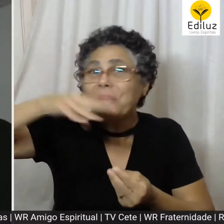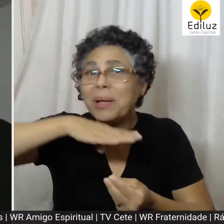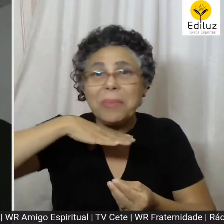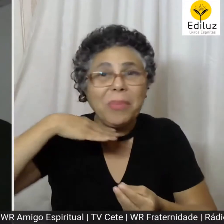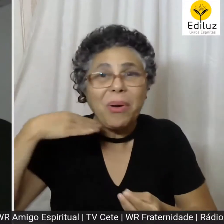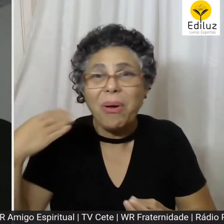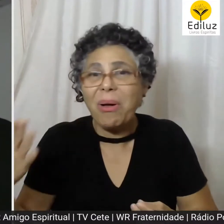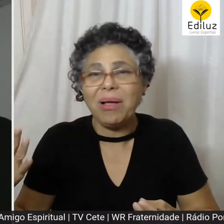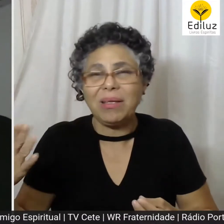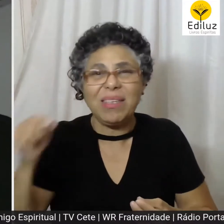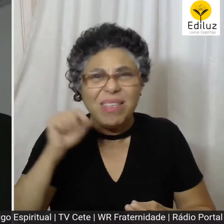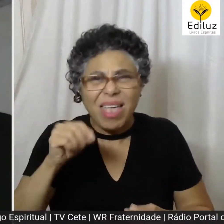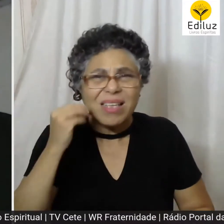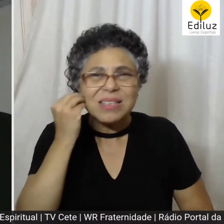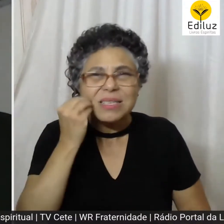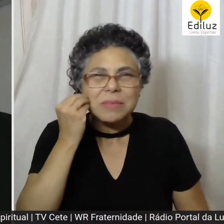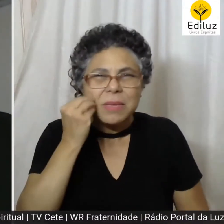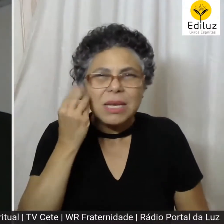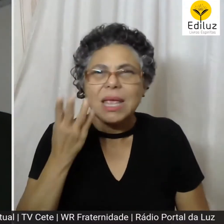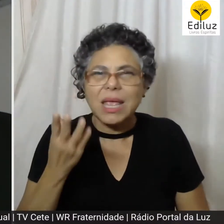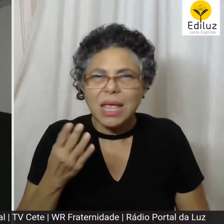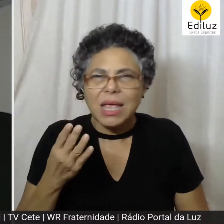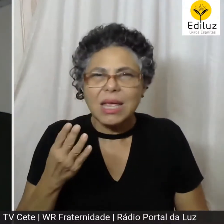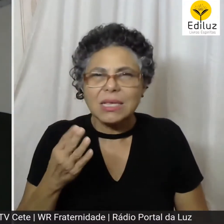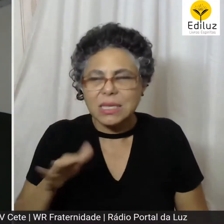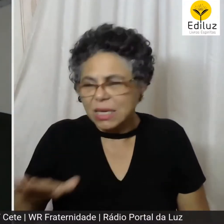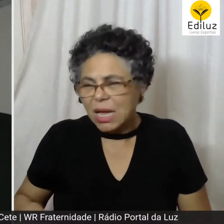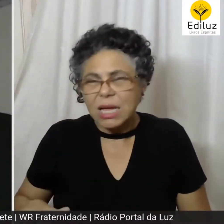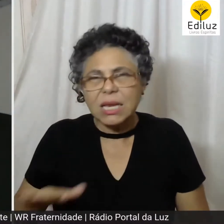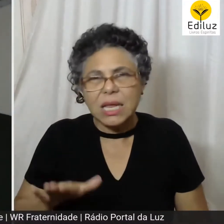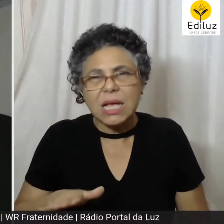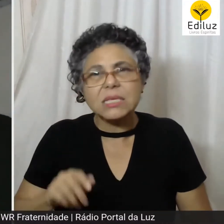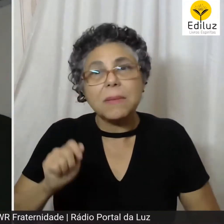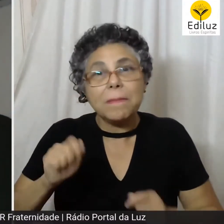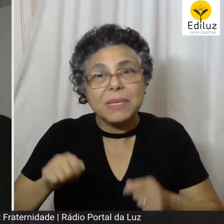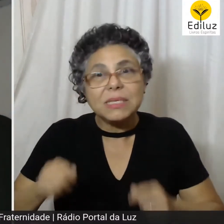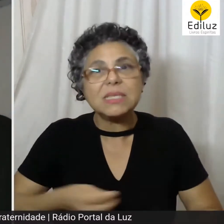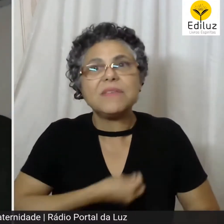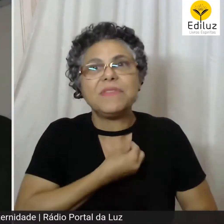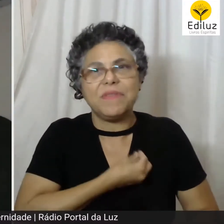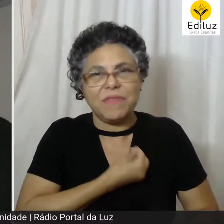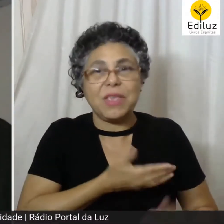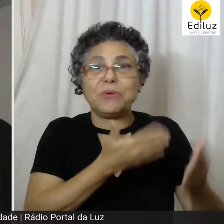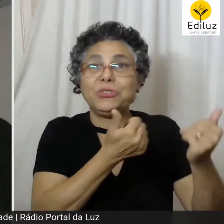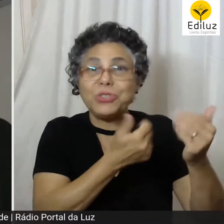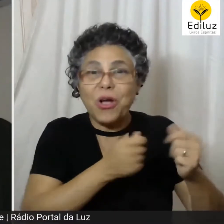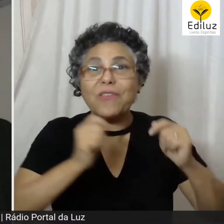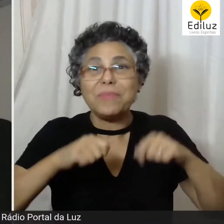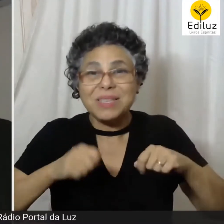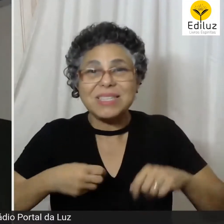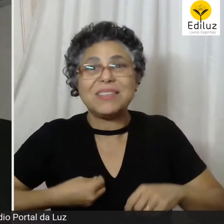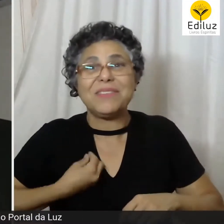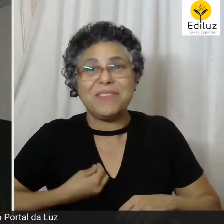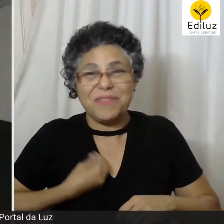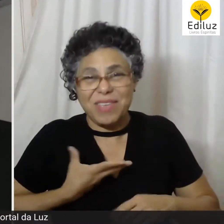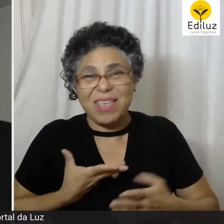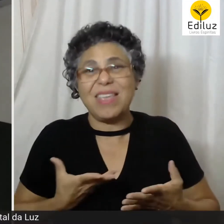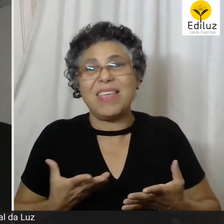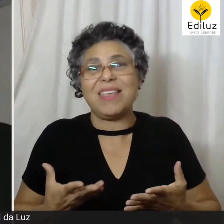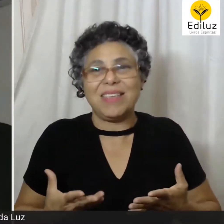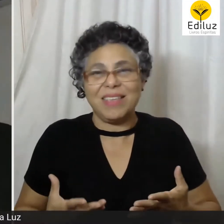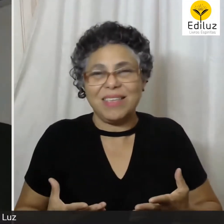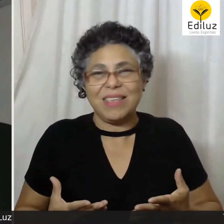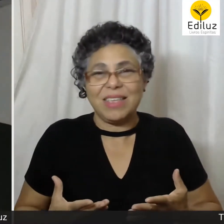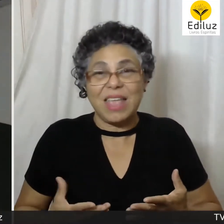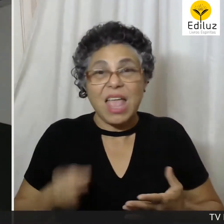as experiências que a criança precisa viver, que o jovem precisa viver, que aquele espírito encarnado